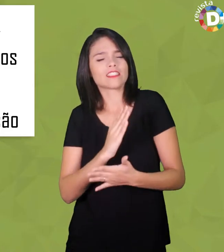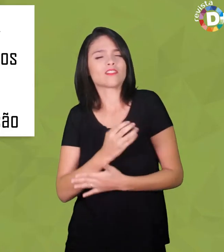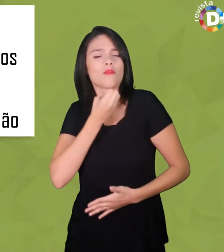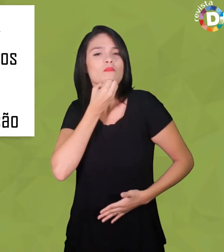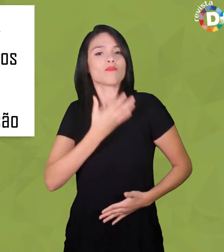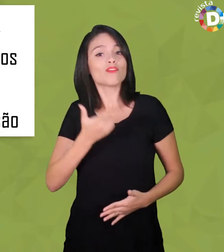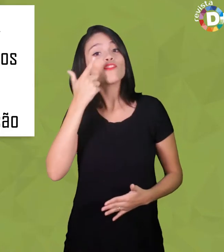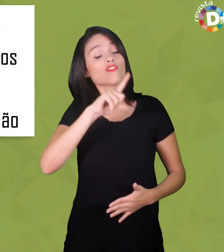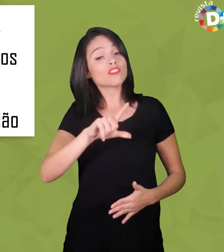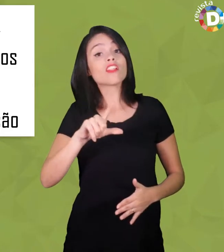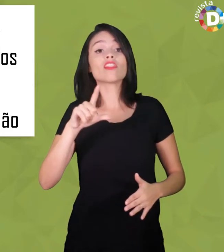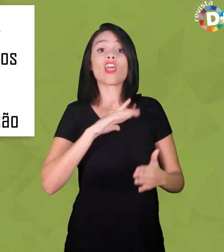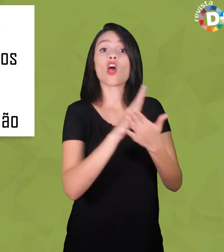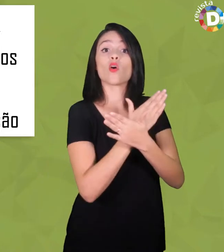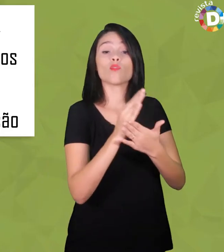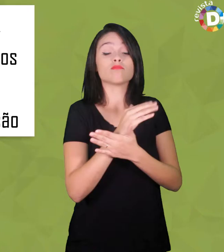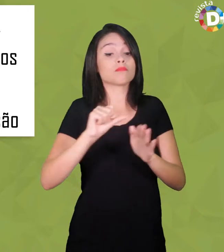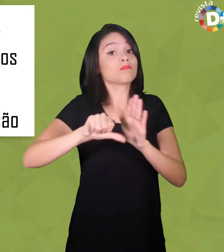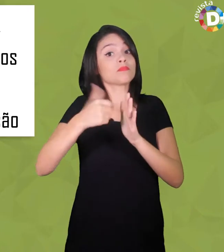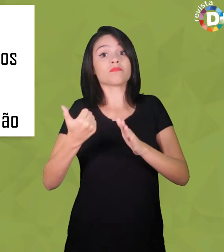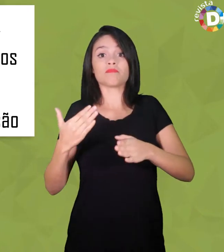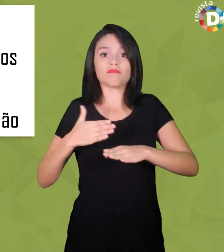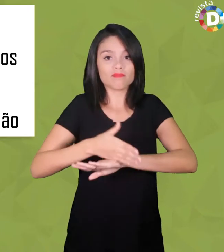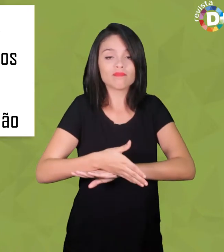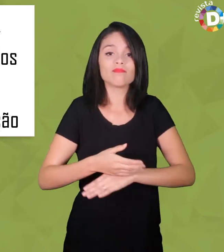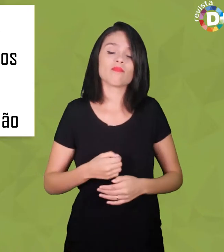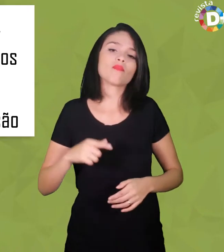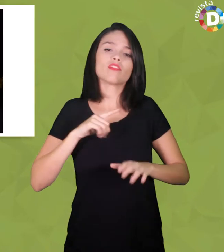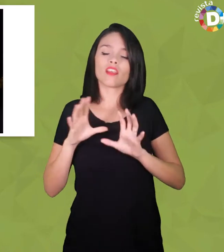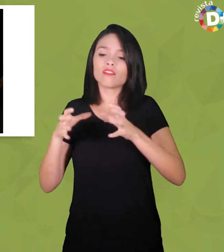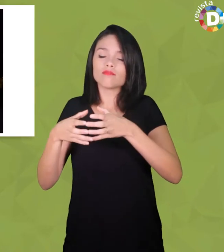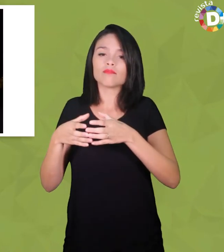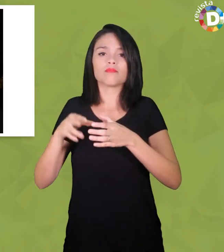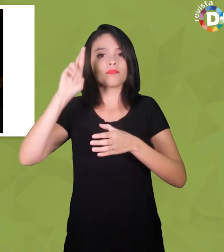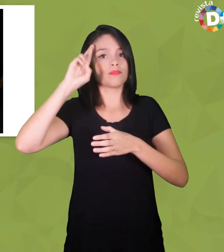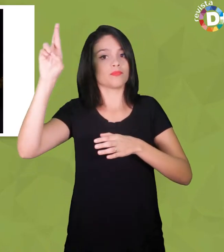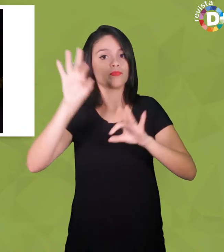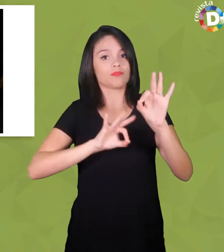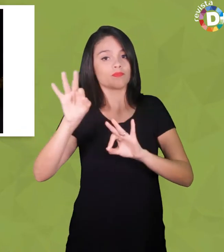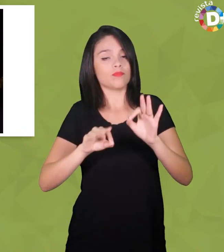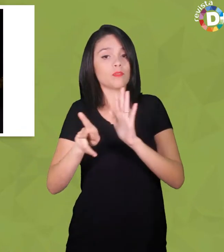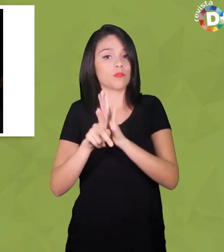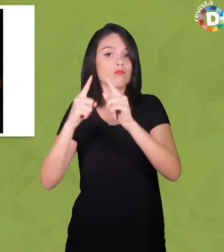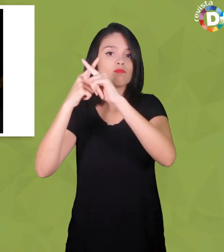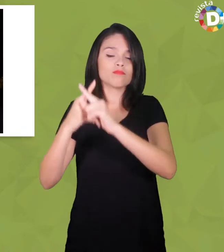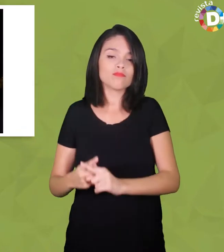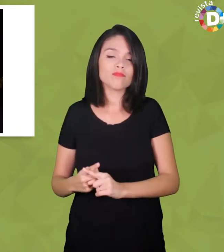na competição o comitê organizador da competição celebrou os